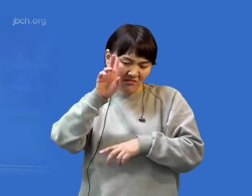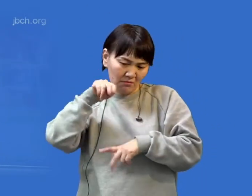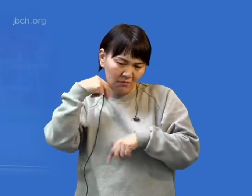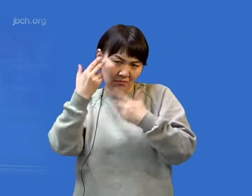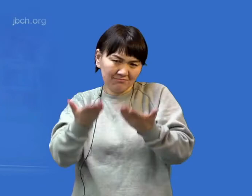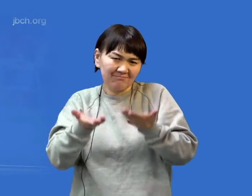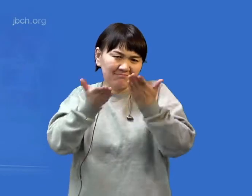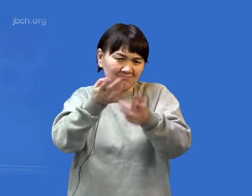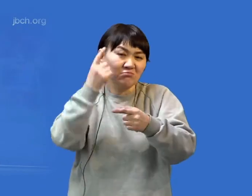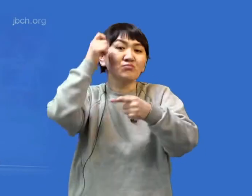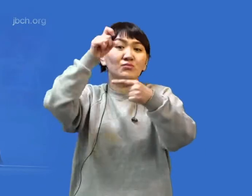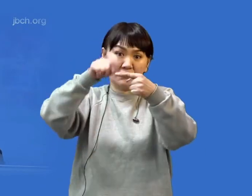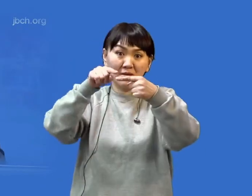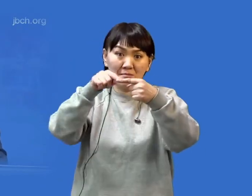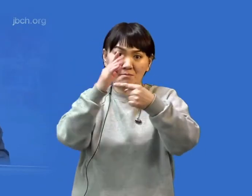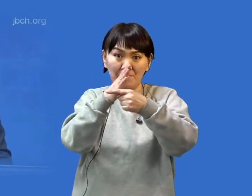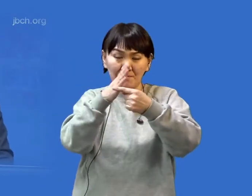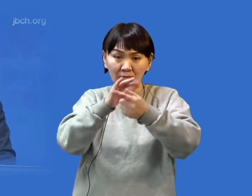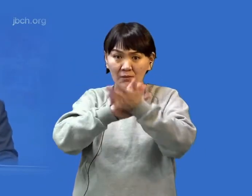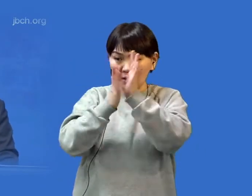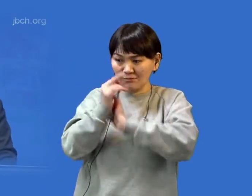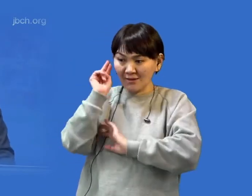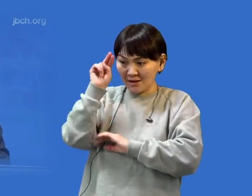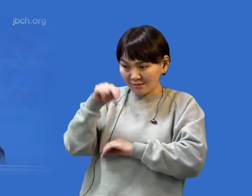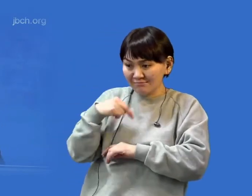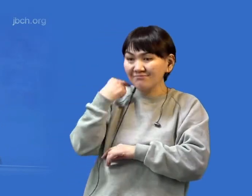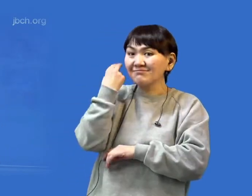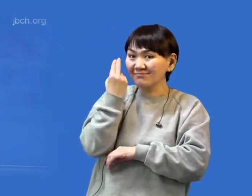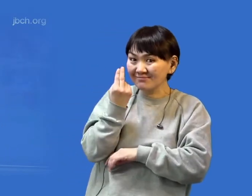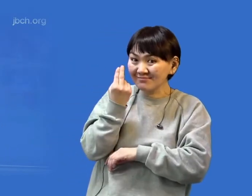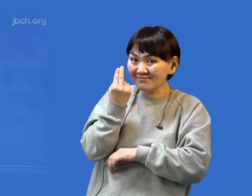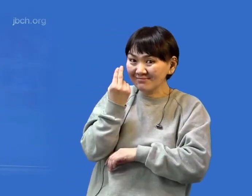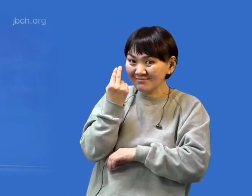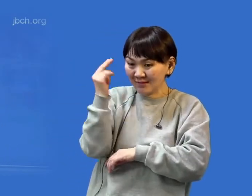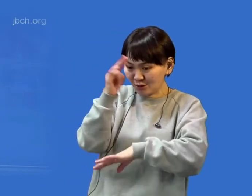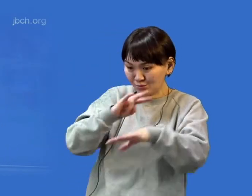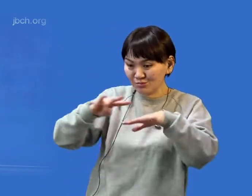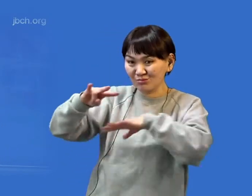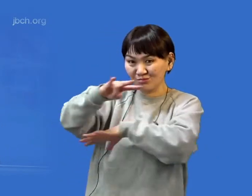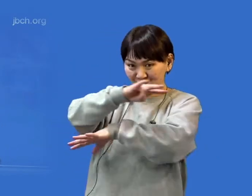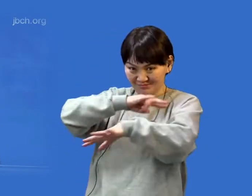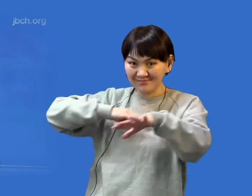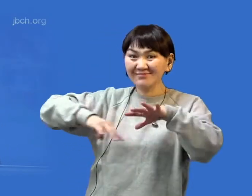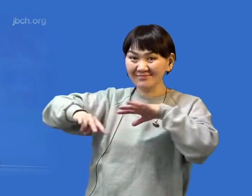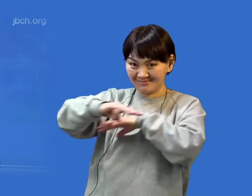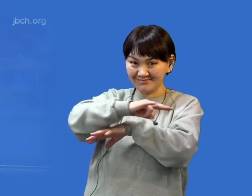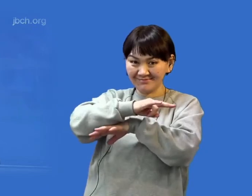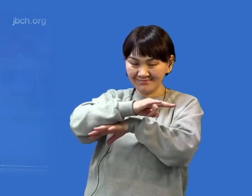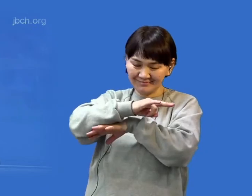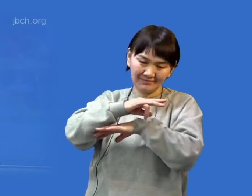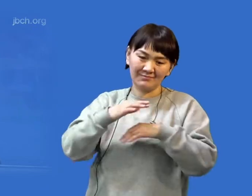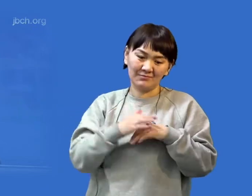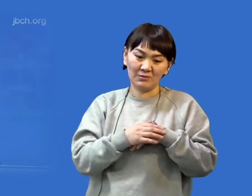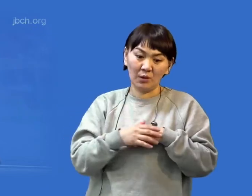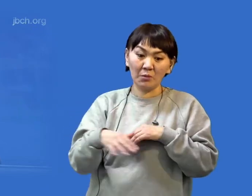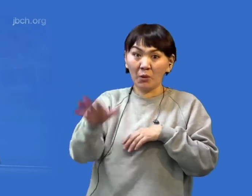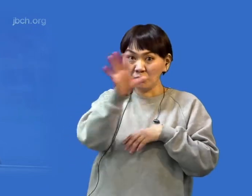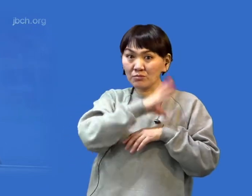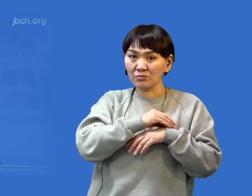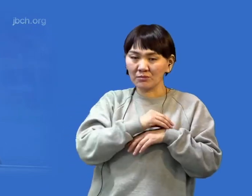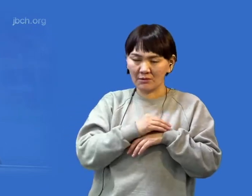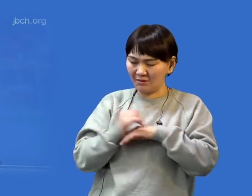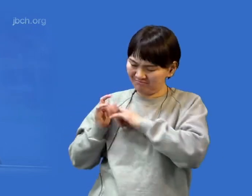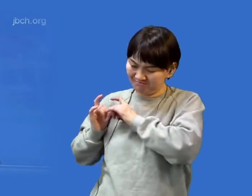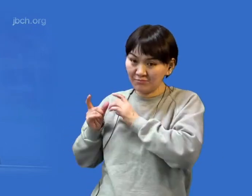байсан. Гэтэл тэр Канаан гарч ирэнгүүтээ шууд Канаан нутаг руу орчихсон уу? Үгүй биз